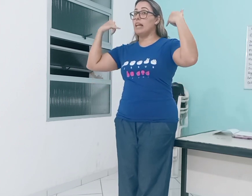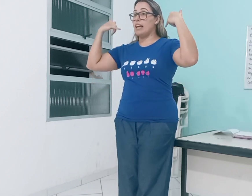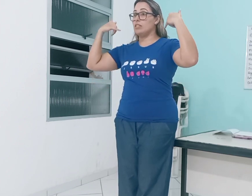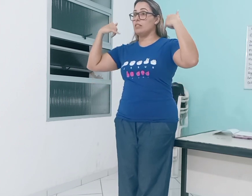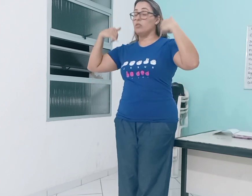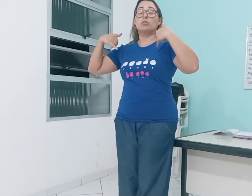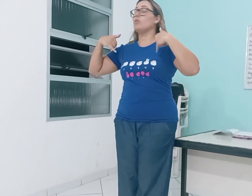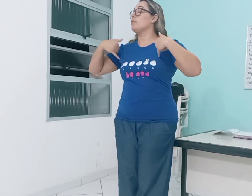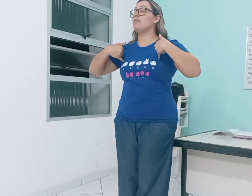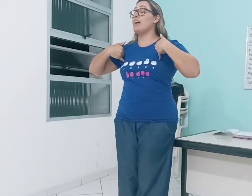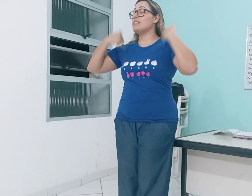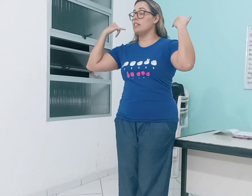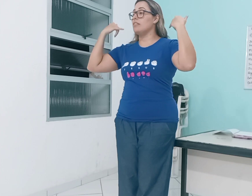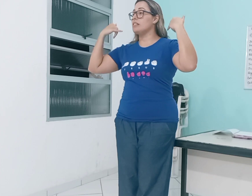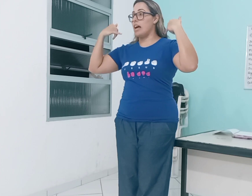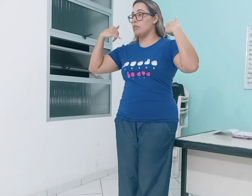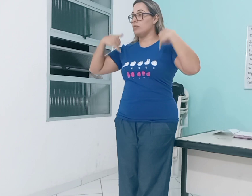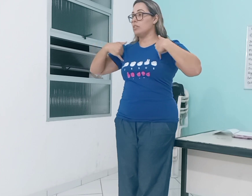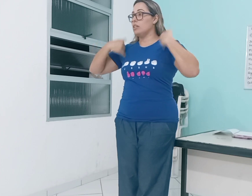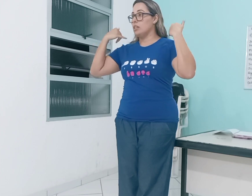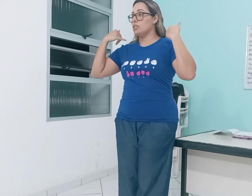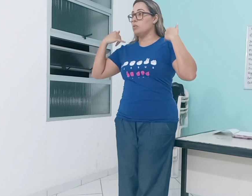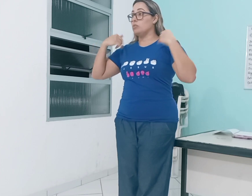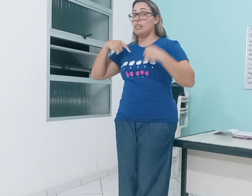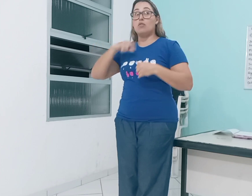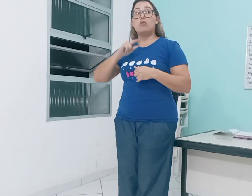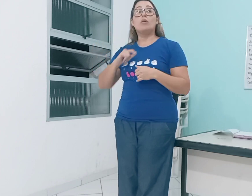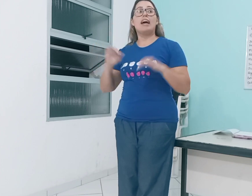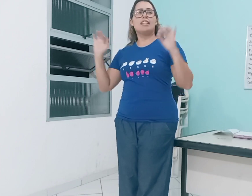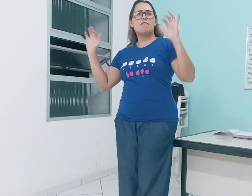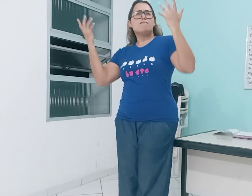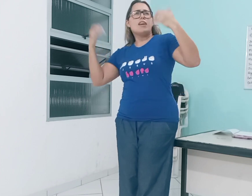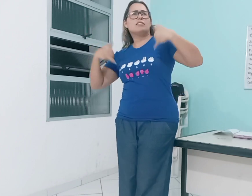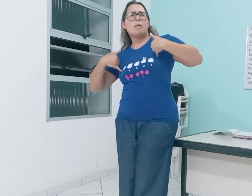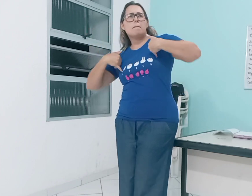Idade. Festa de aniversário. Tipo, triângulo.